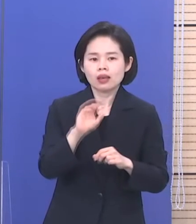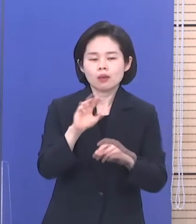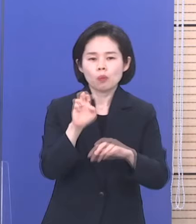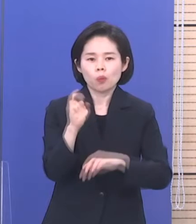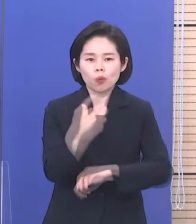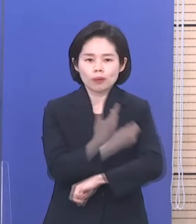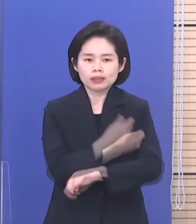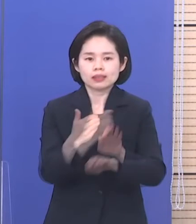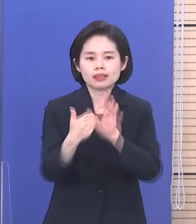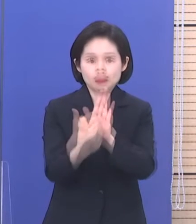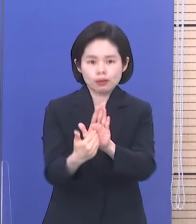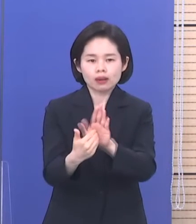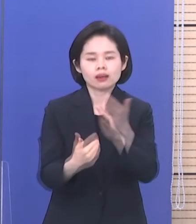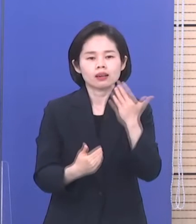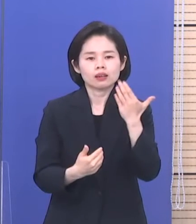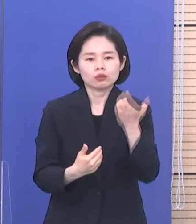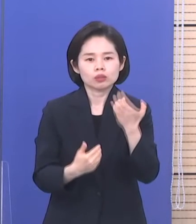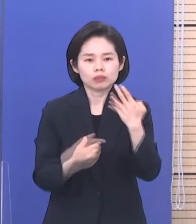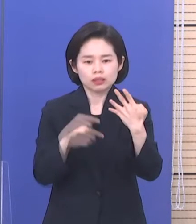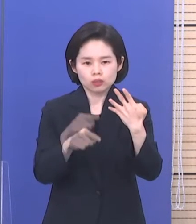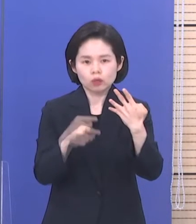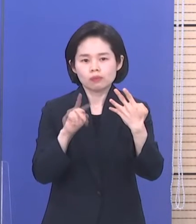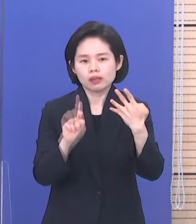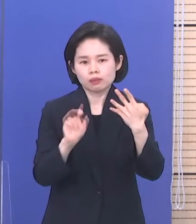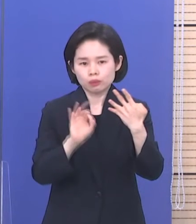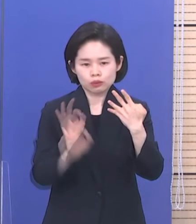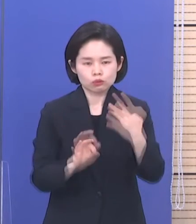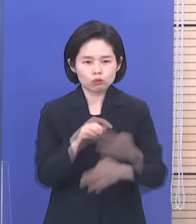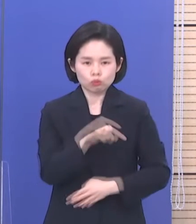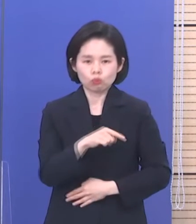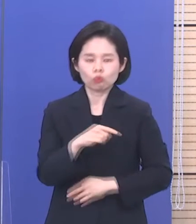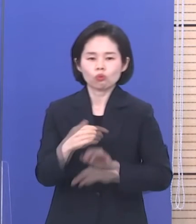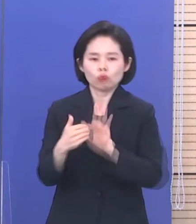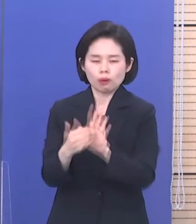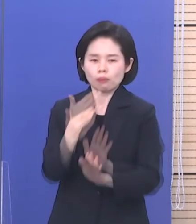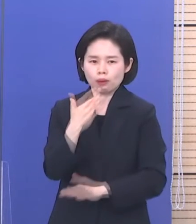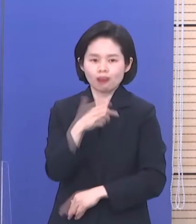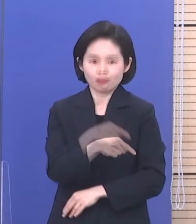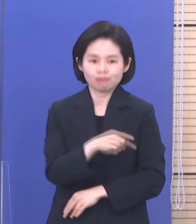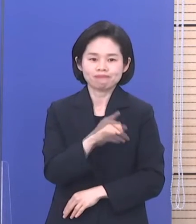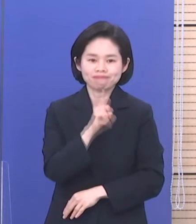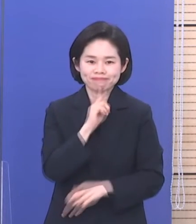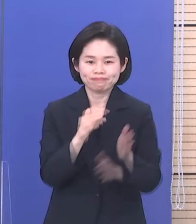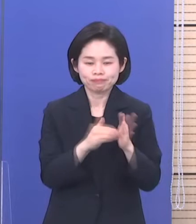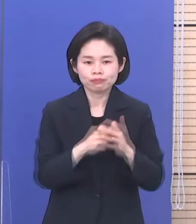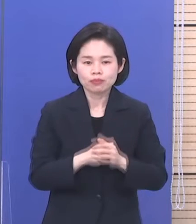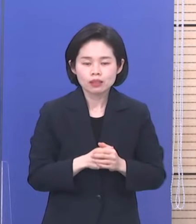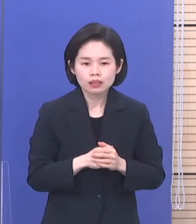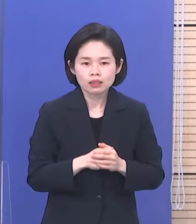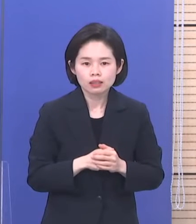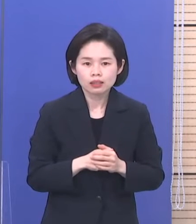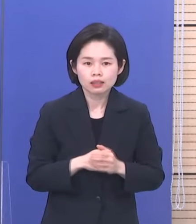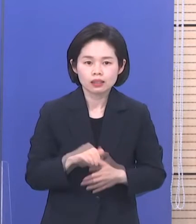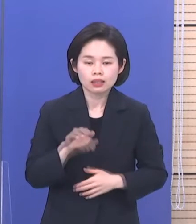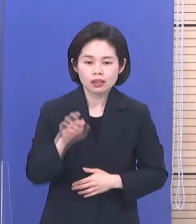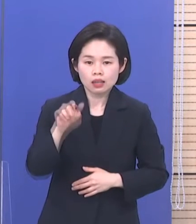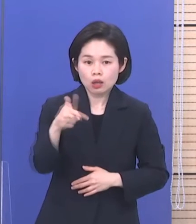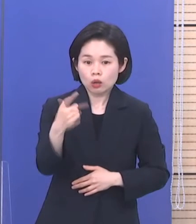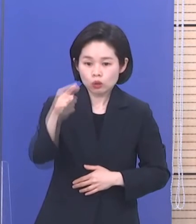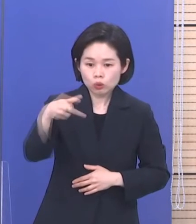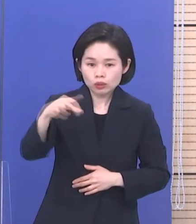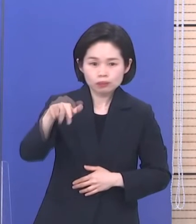94.1%로 충분하다고 판단하였습니다. 끝으로 최종 점검위원회는 수입 품목 허가